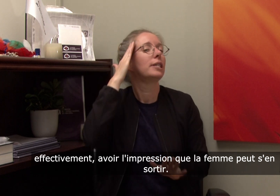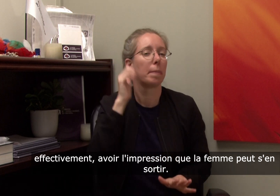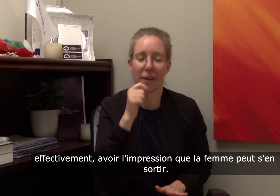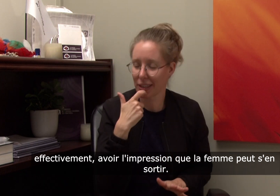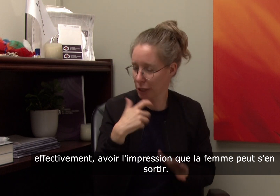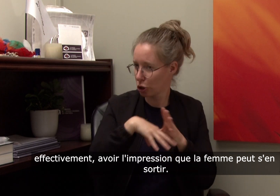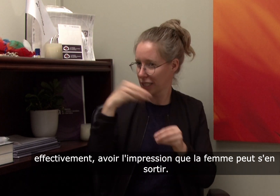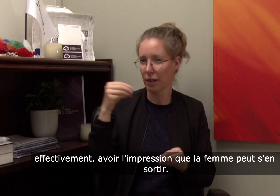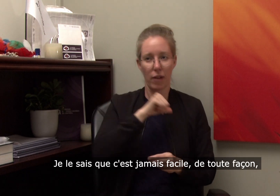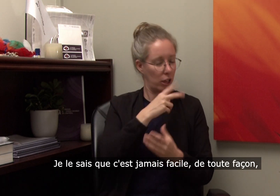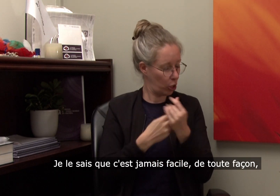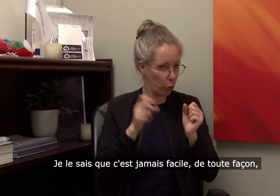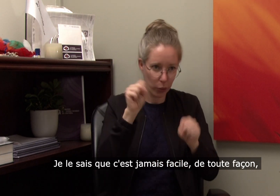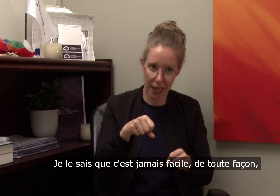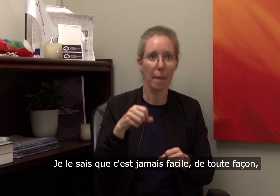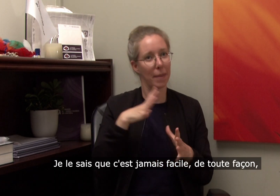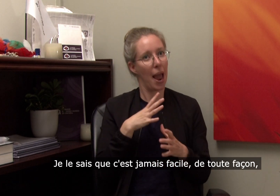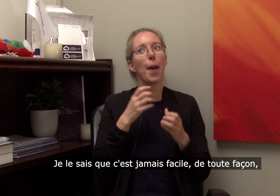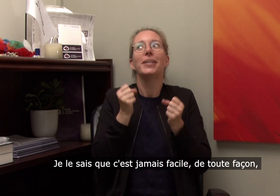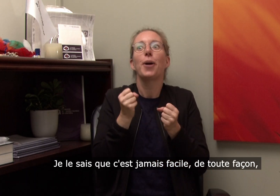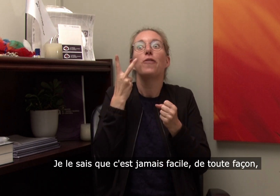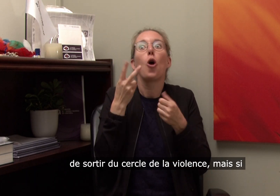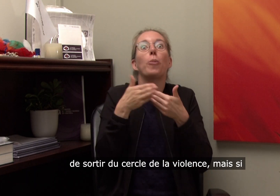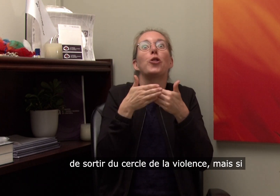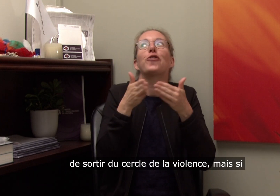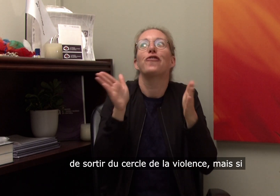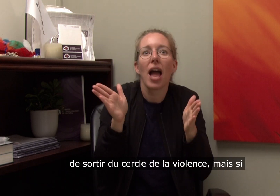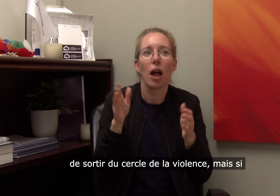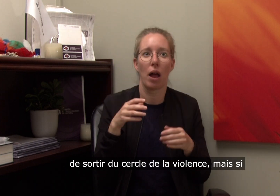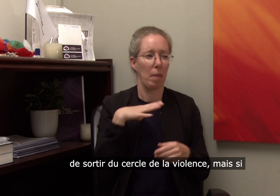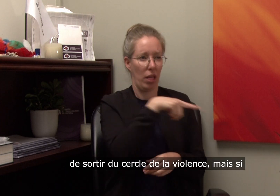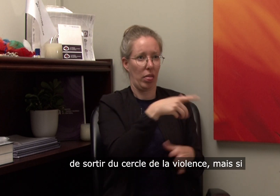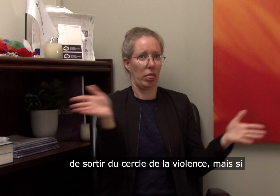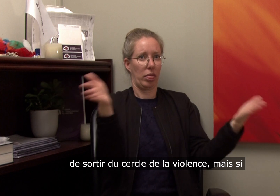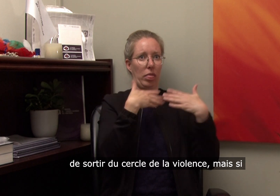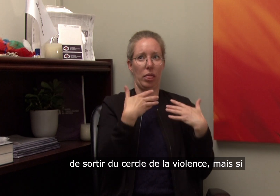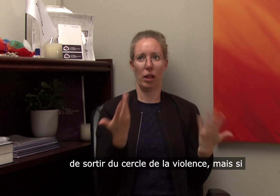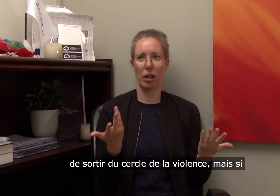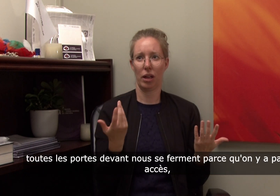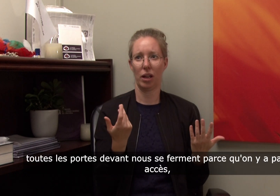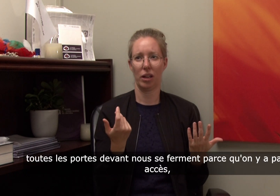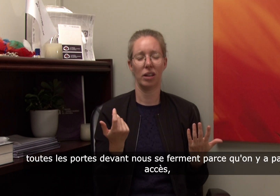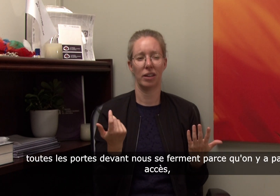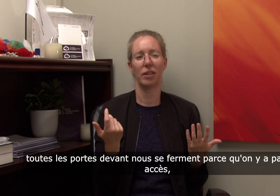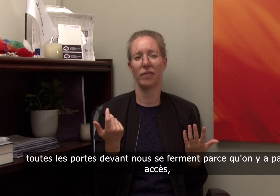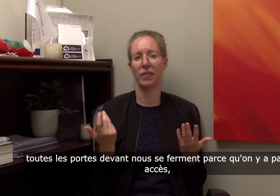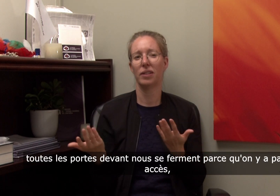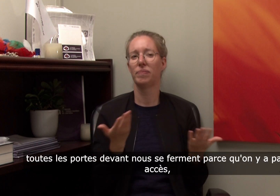femme peut s'en sortir. Je sais que c'est jamais facile de toute façon de sortir du cercle de la violence, mais si toutes les portes devant nous se ferment